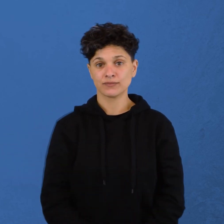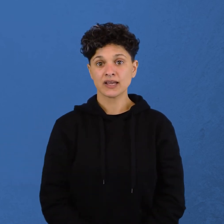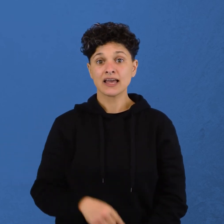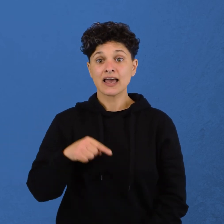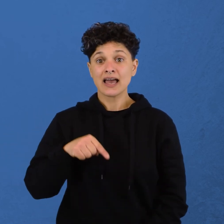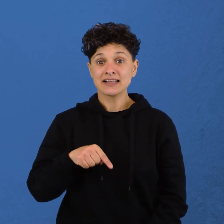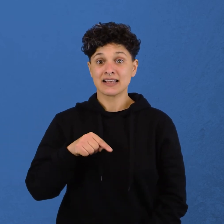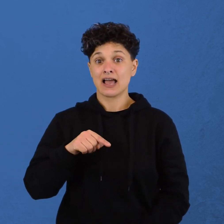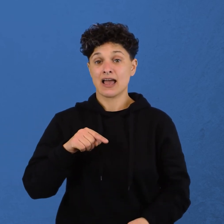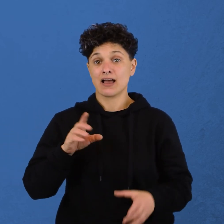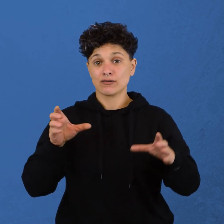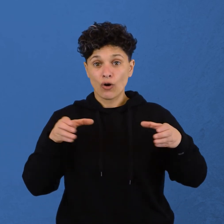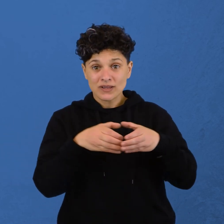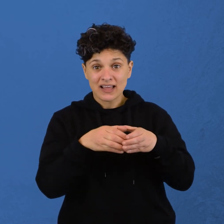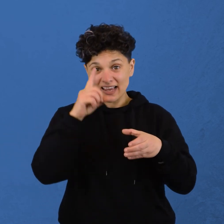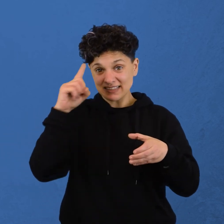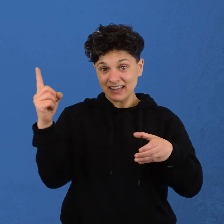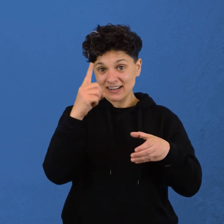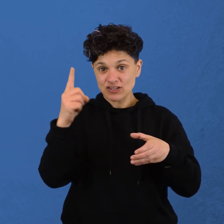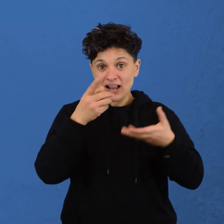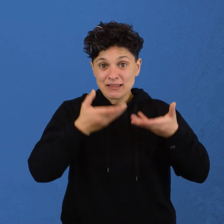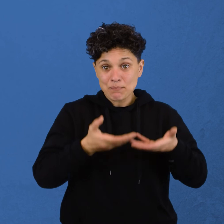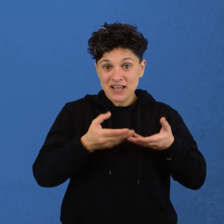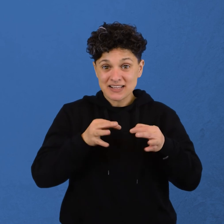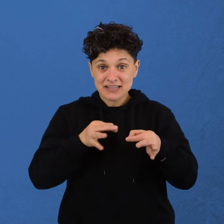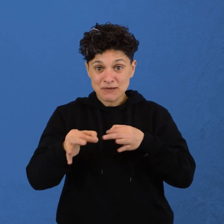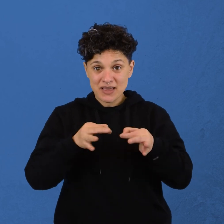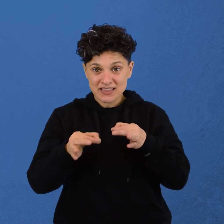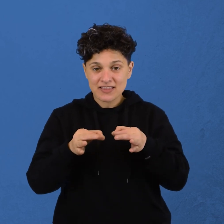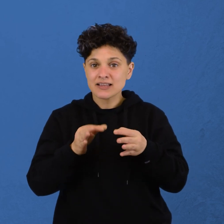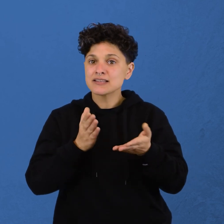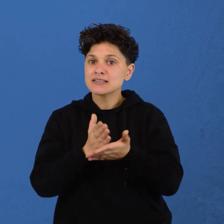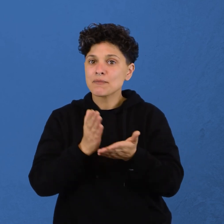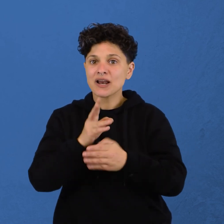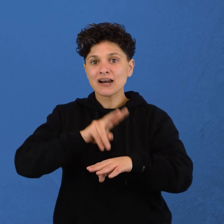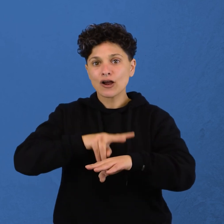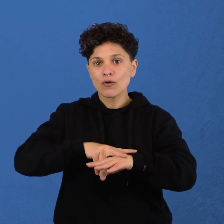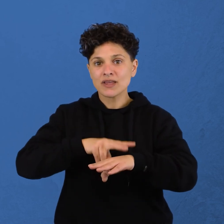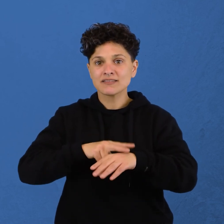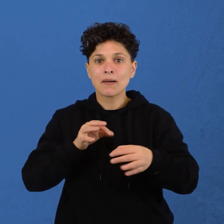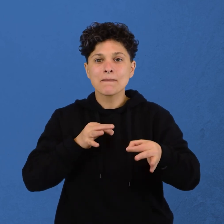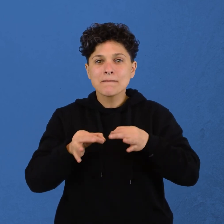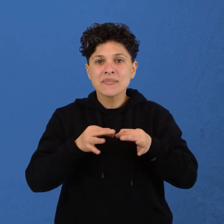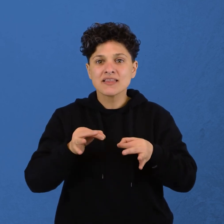Si bien es muy frecuente hacerlo, el Comité Internacional de Pesas y Medidas recomienda que la presión se